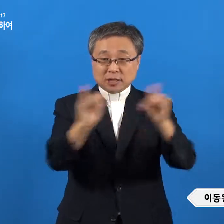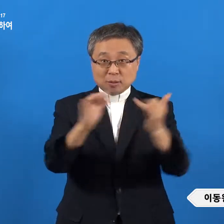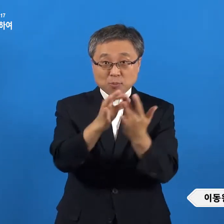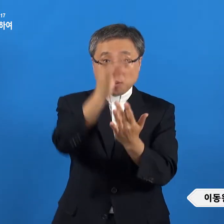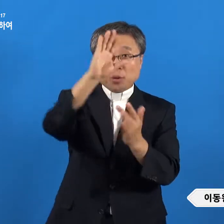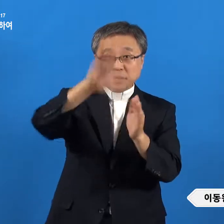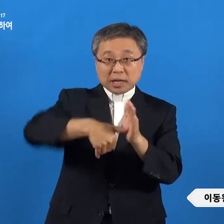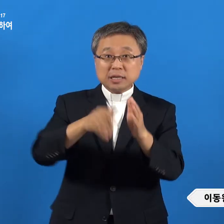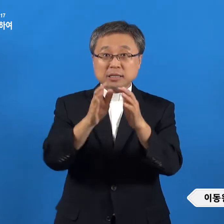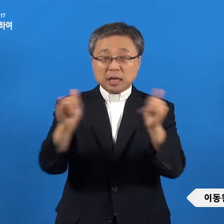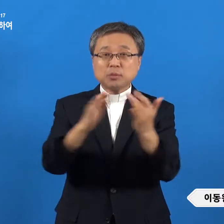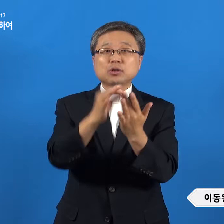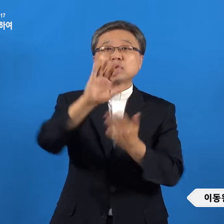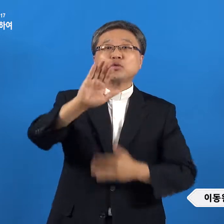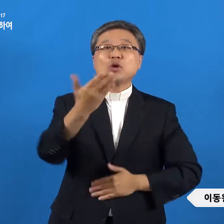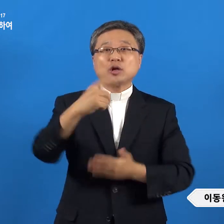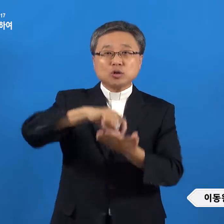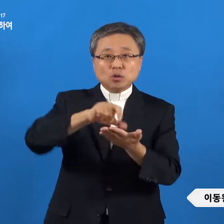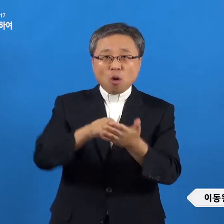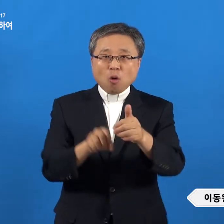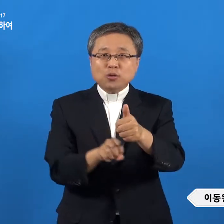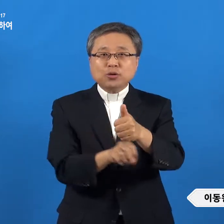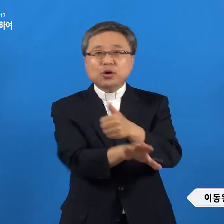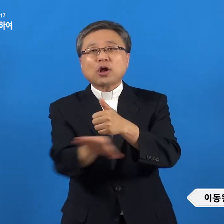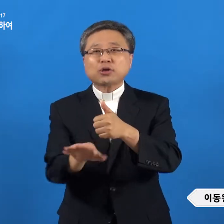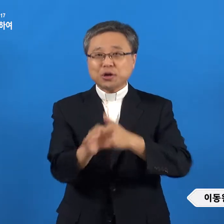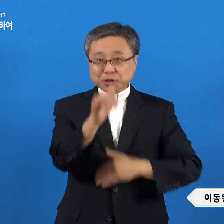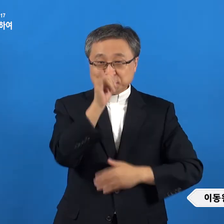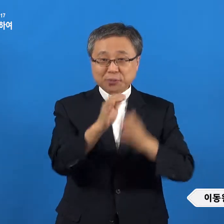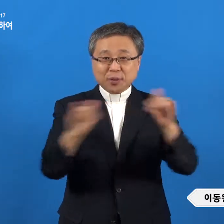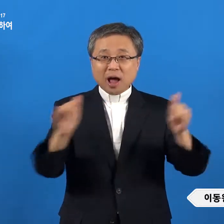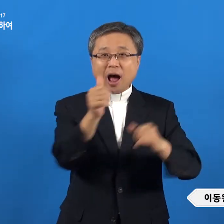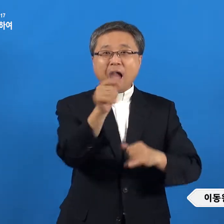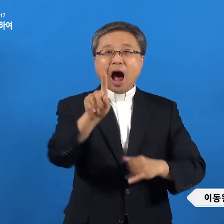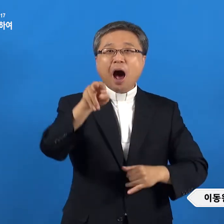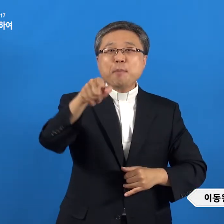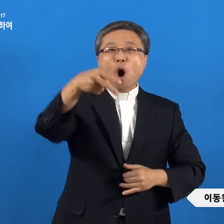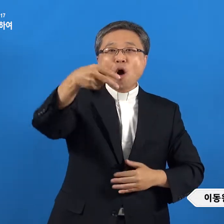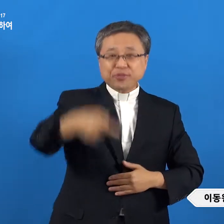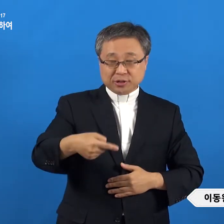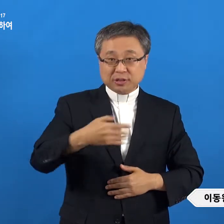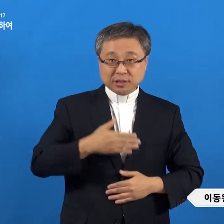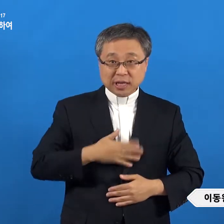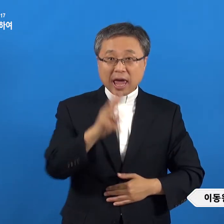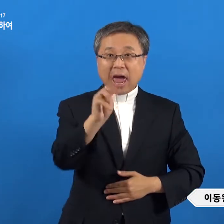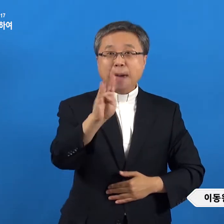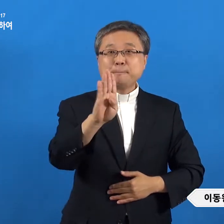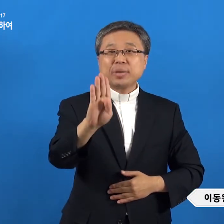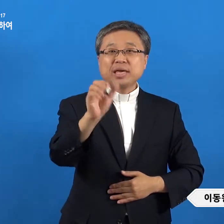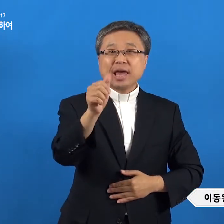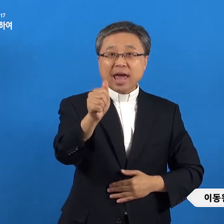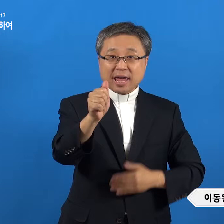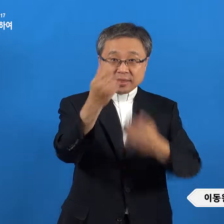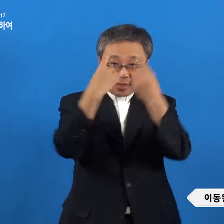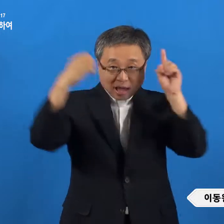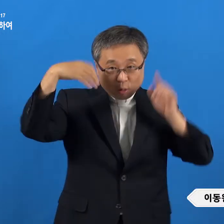선정될 정도로 영향력 있는 사람입니다. 그가 하버드의 MBA 학생들을 대상으로 한 연구를